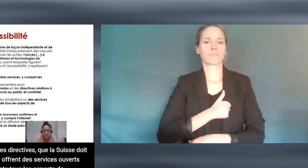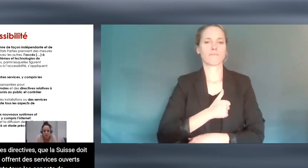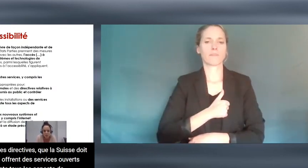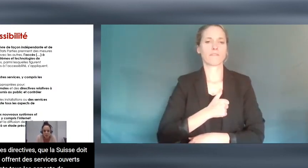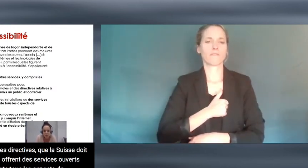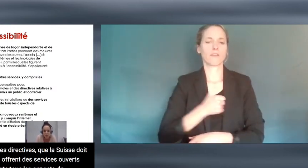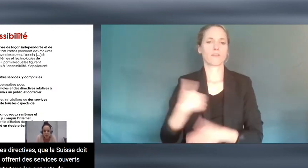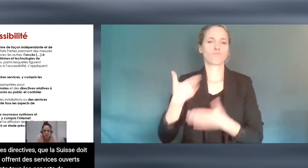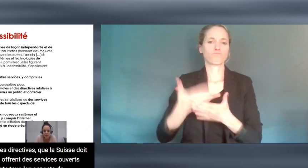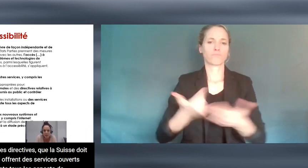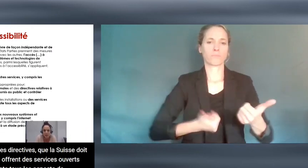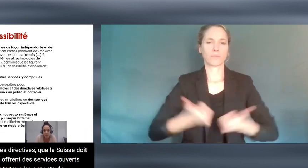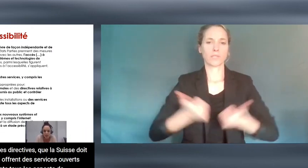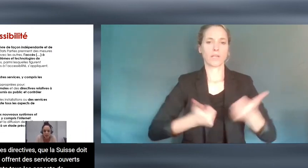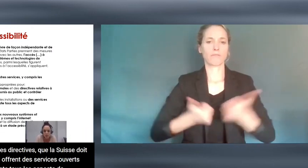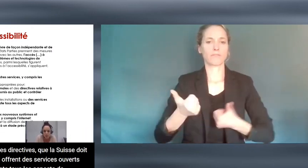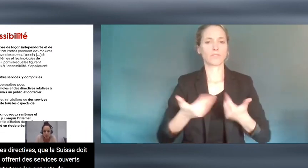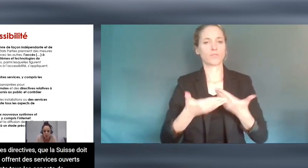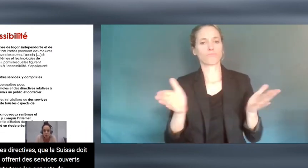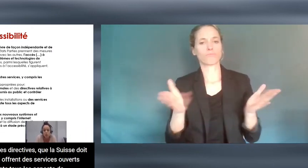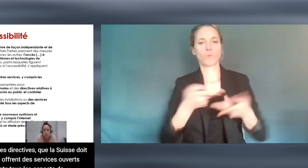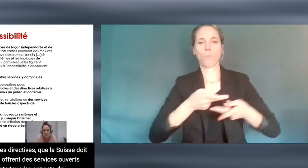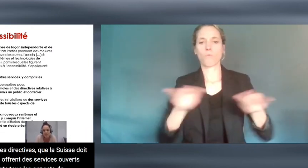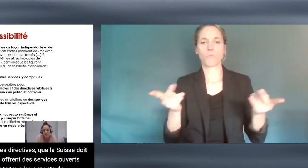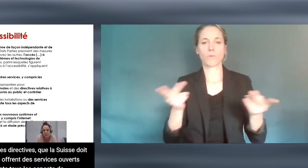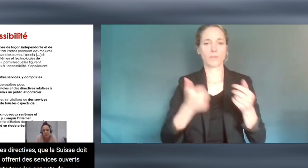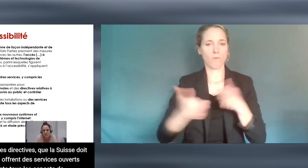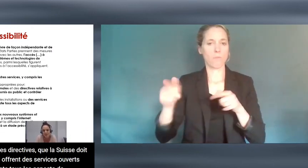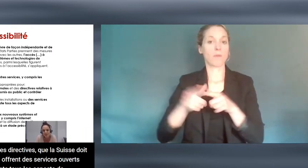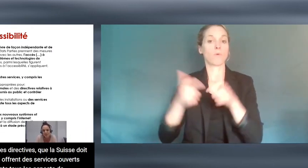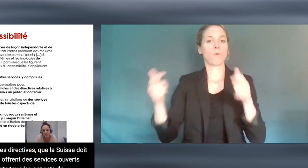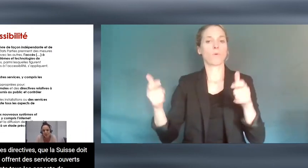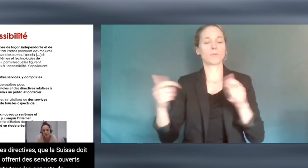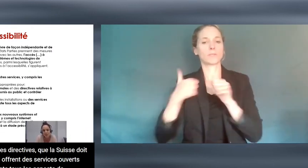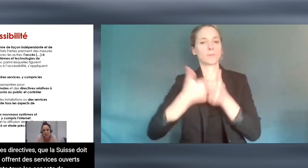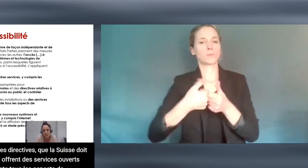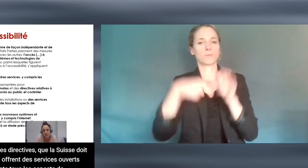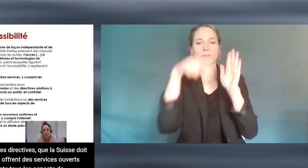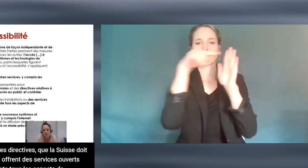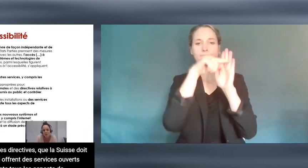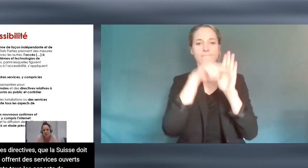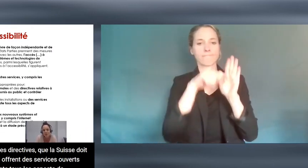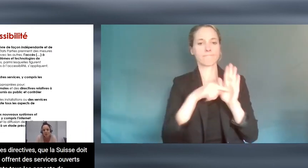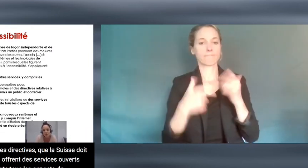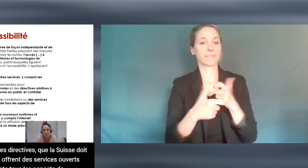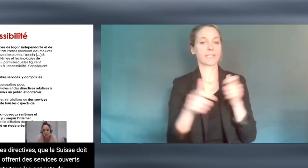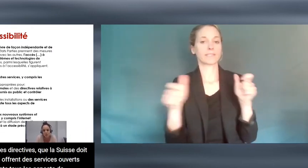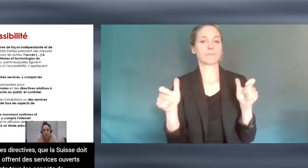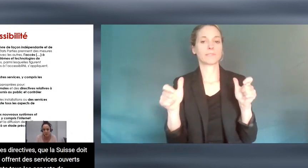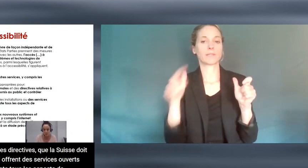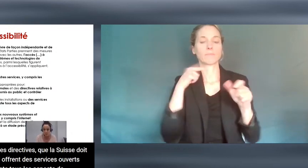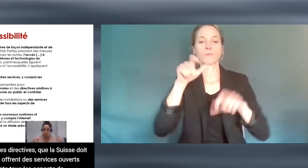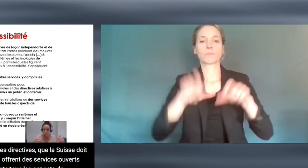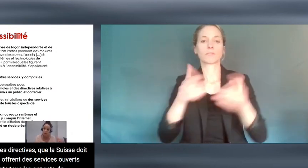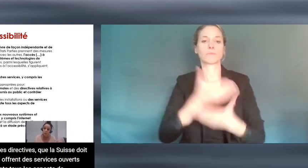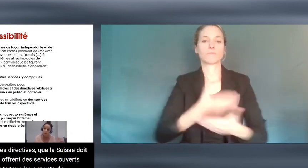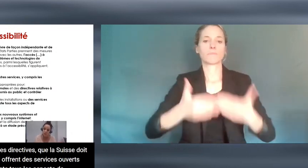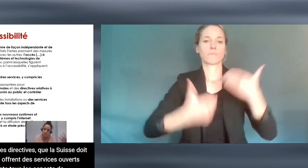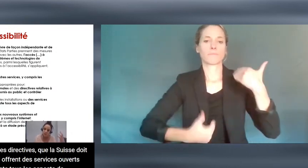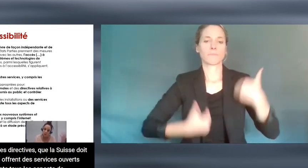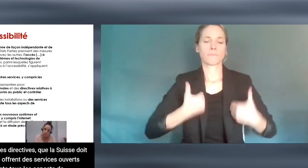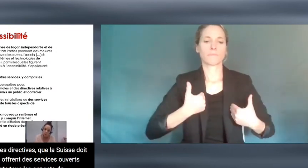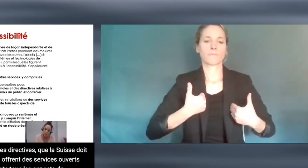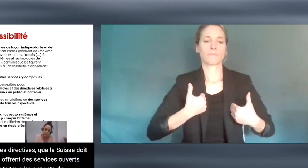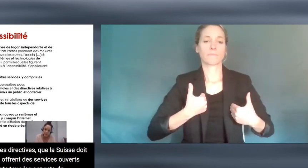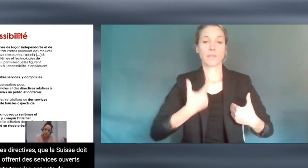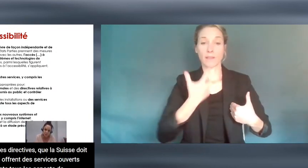services qui sont ouverts au public prennent en compte tous les aspects de l'accessibilité pour les personnes en situation de handicap. Donc pas